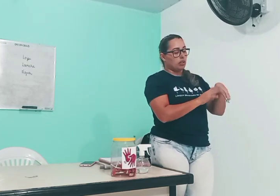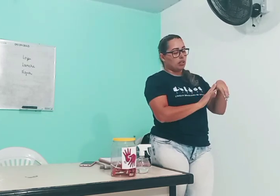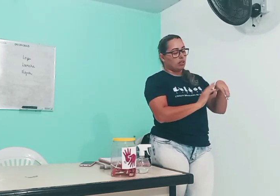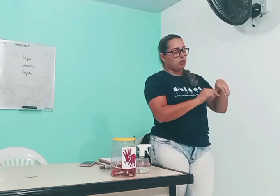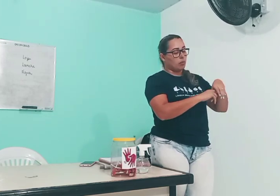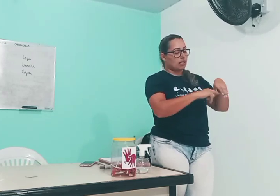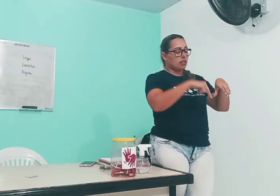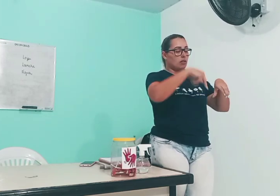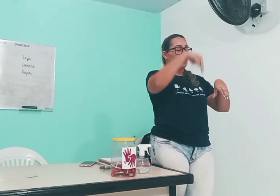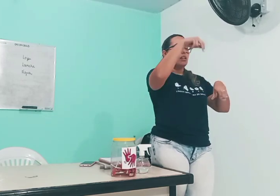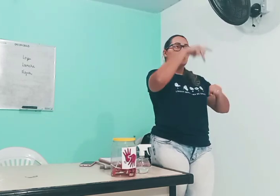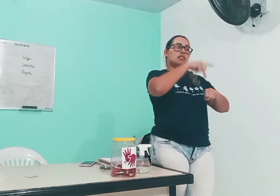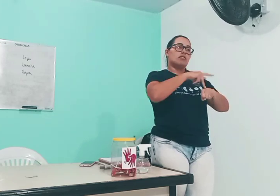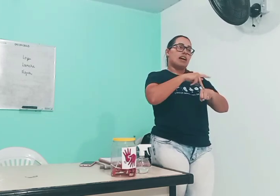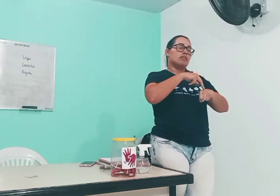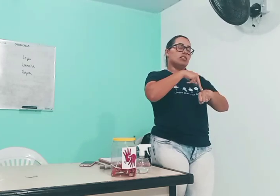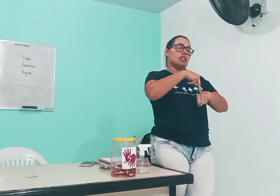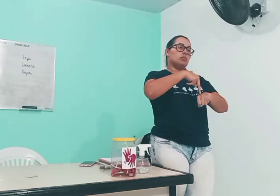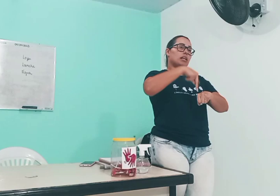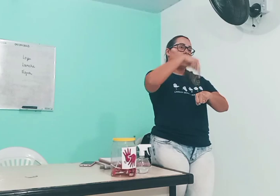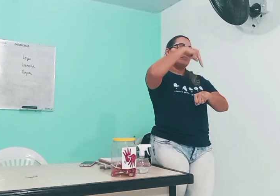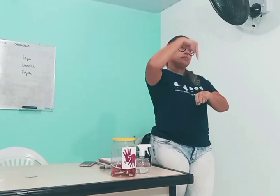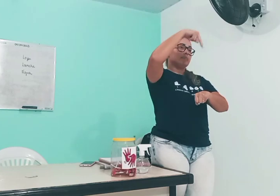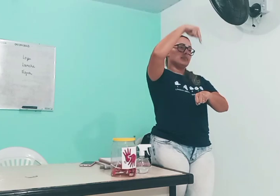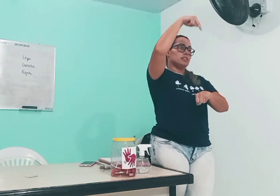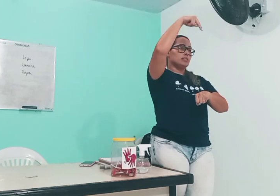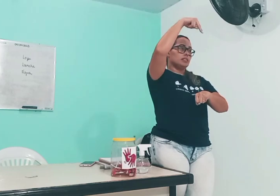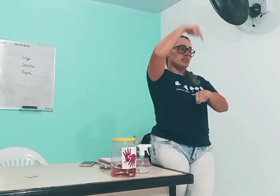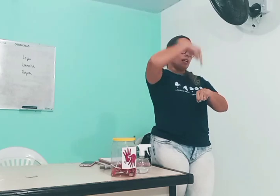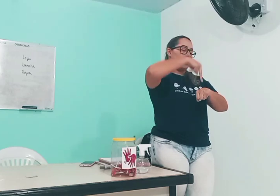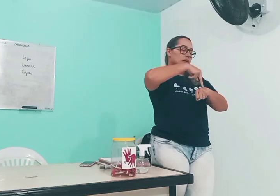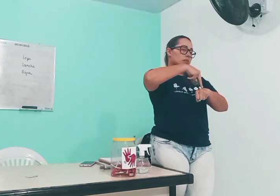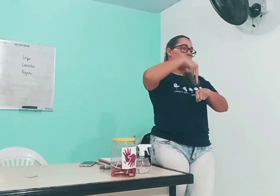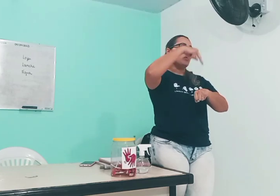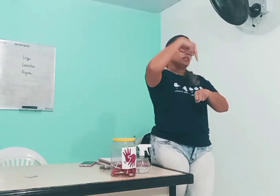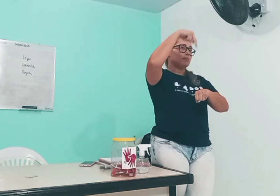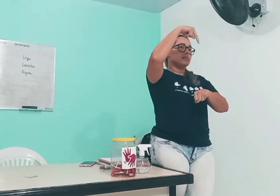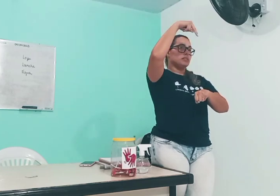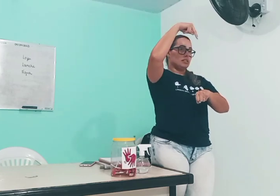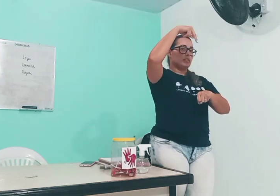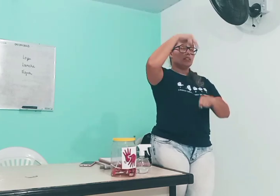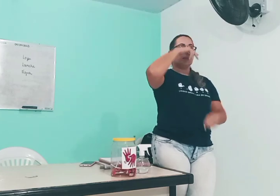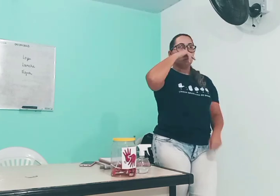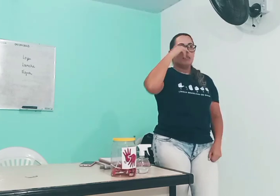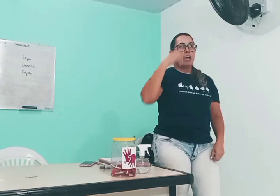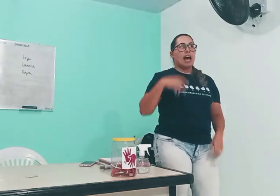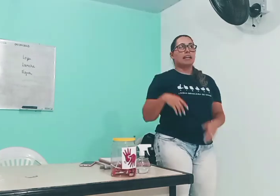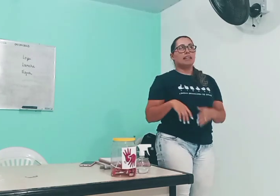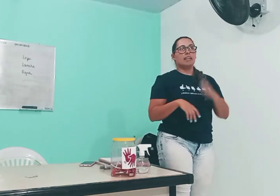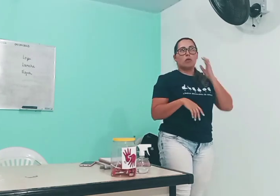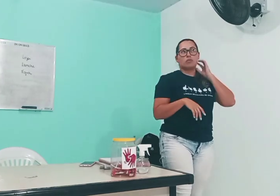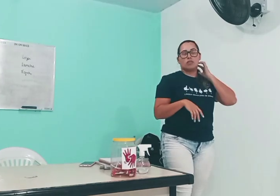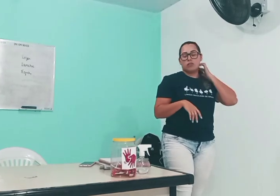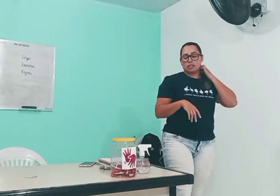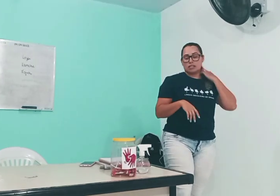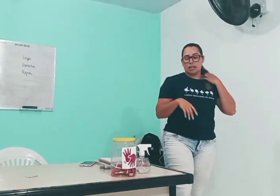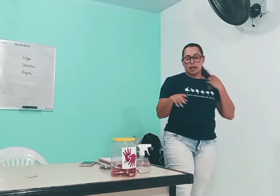muita informação, você vai vir direto para cá. É a mesma coisa. Aqui é como se fosse assim,